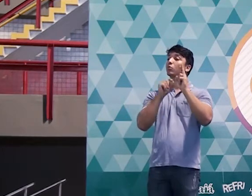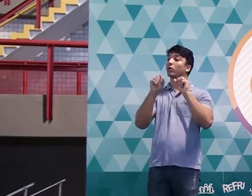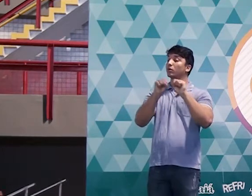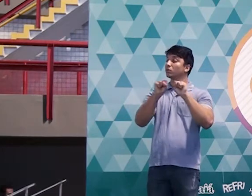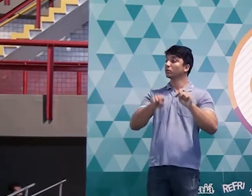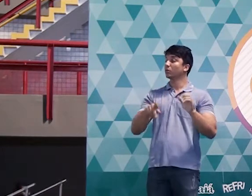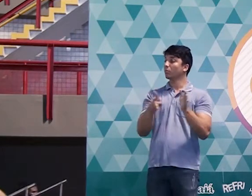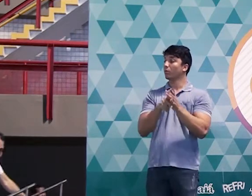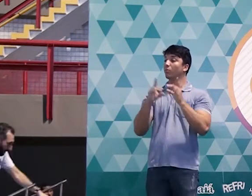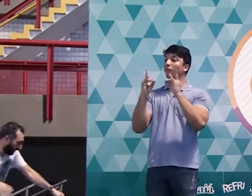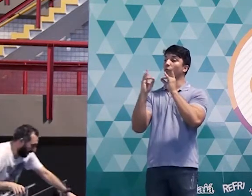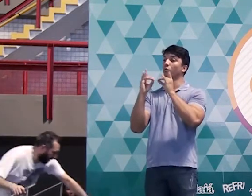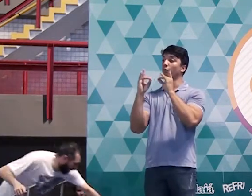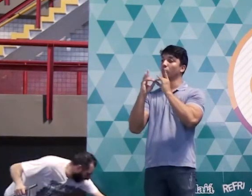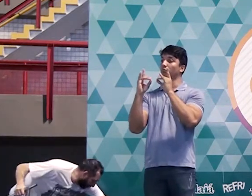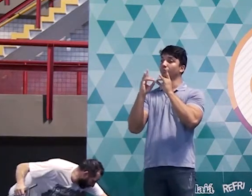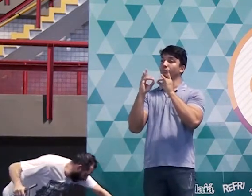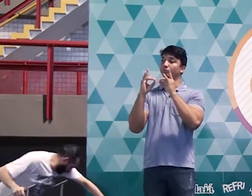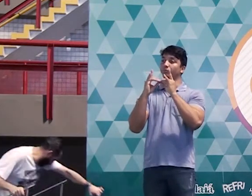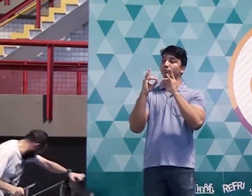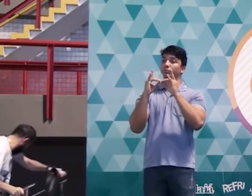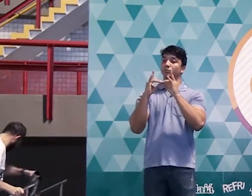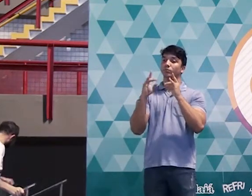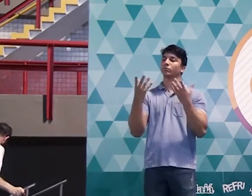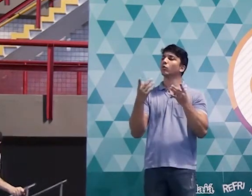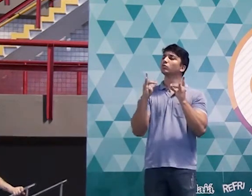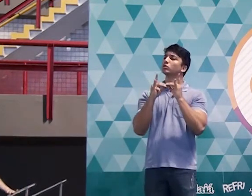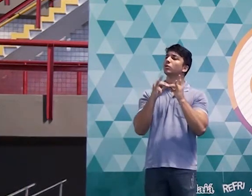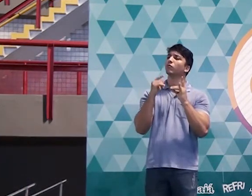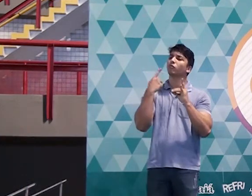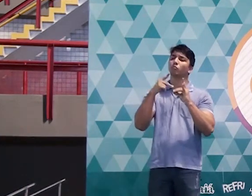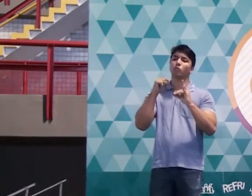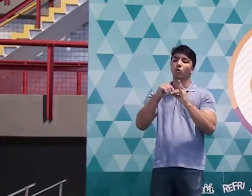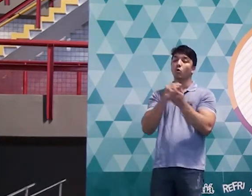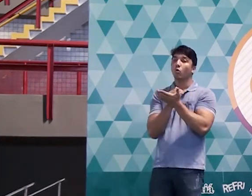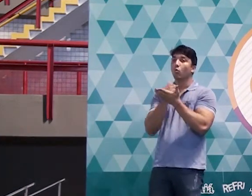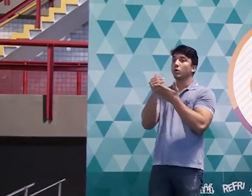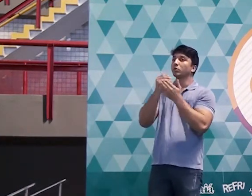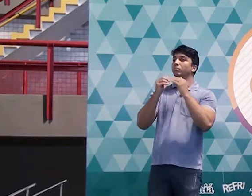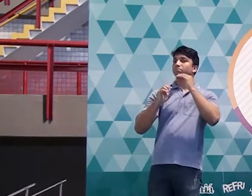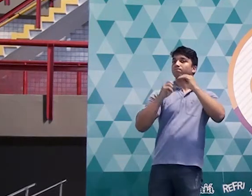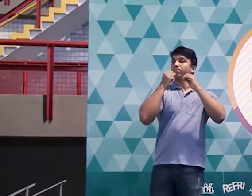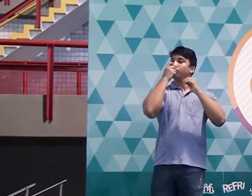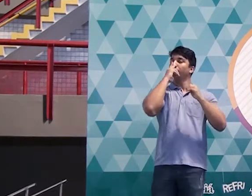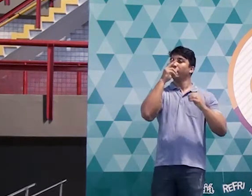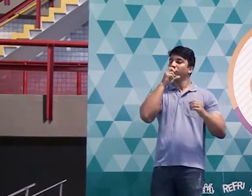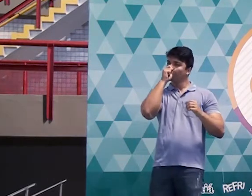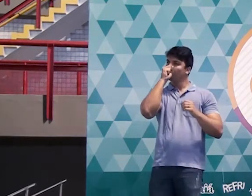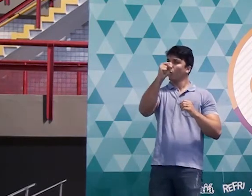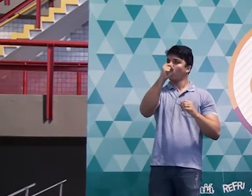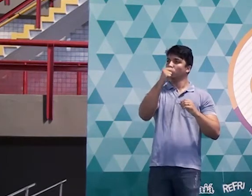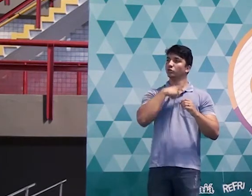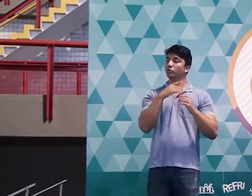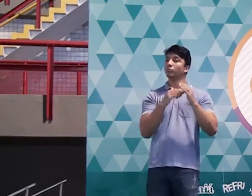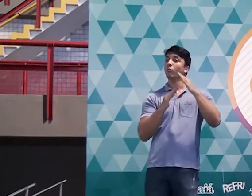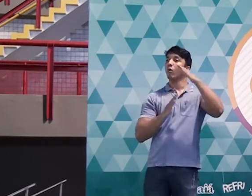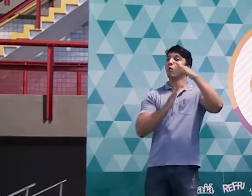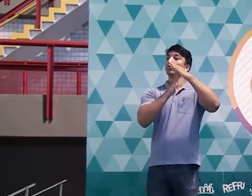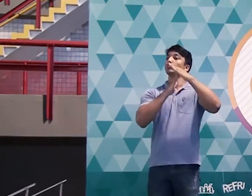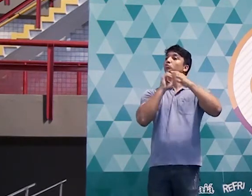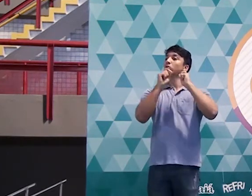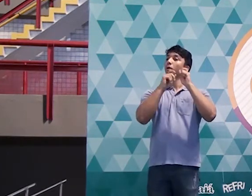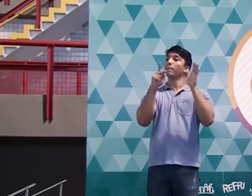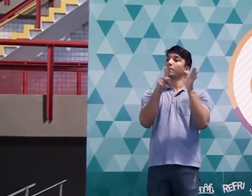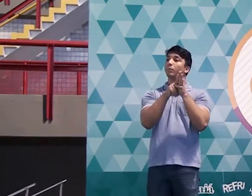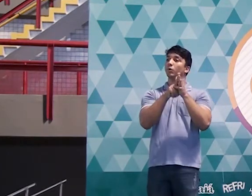sistema feudal. Então o sistema feudal, ele começa no auge. O auge do feudalismo é o